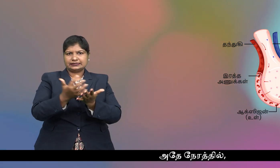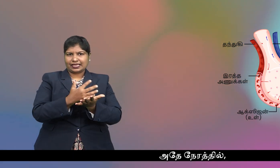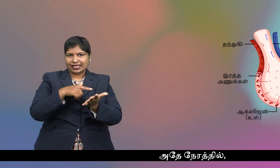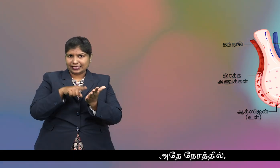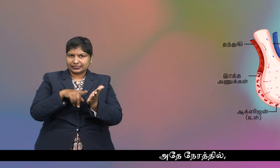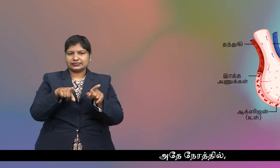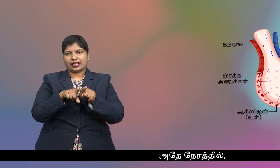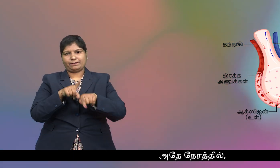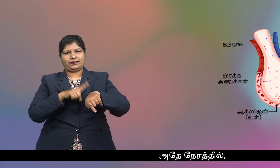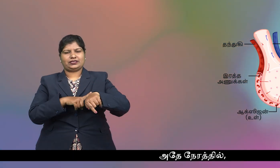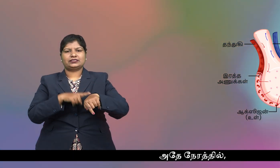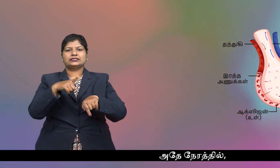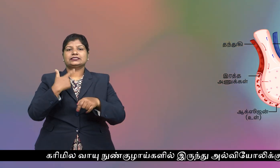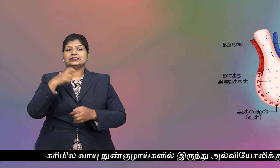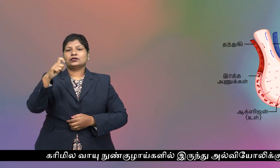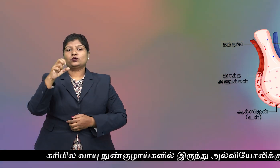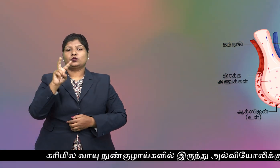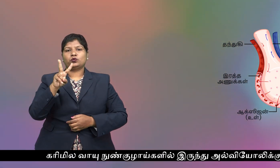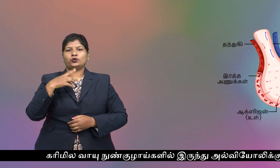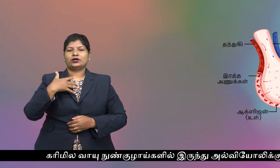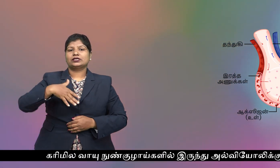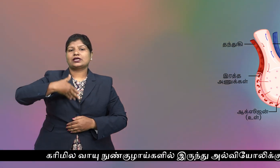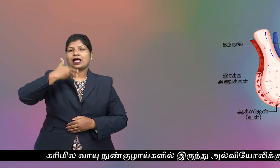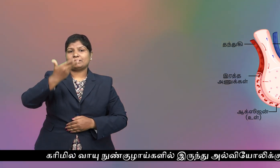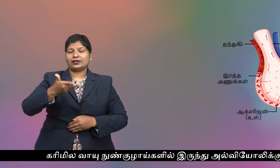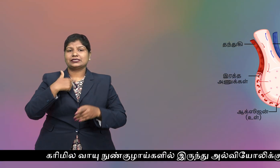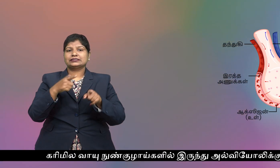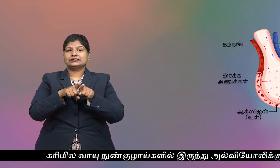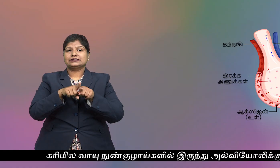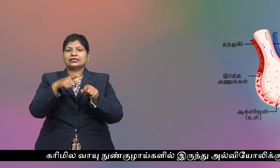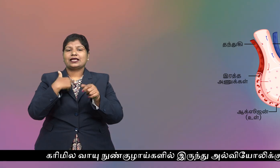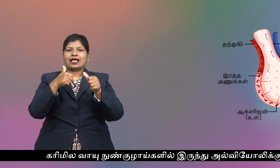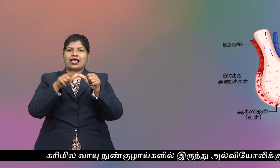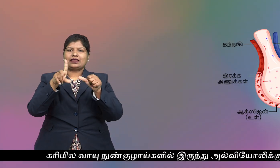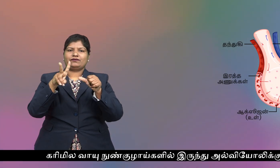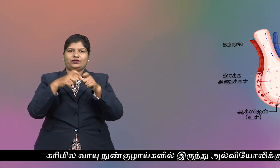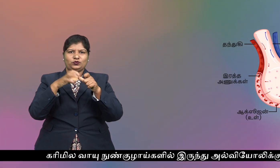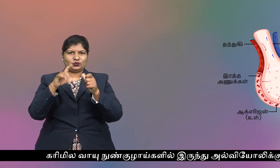அதே நேரத்தில் கரிமில வாயு நுண்குழாய்களில் இருந்து அல்வியோலிக்குள் செல்கிறது.